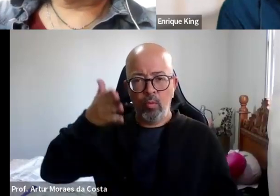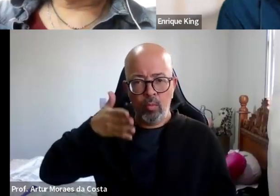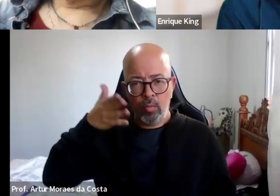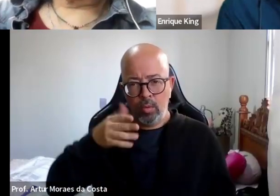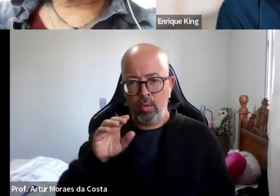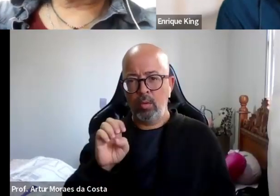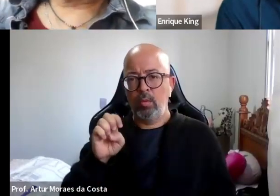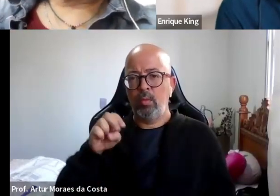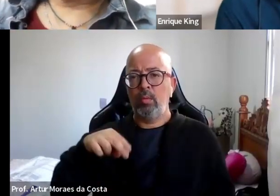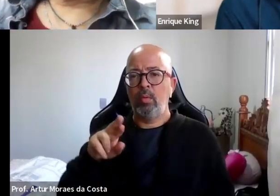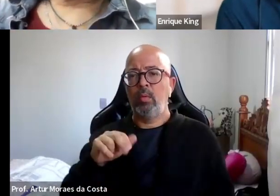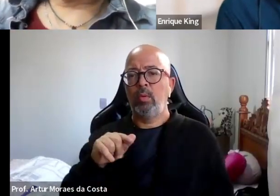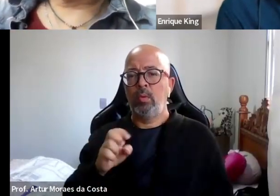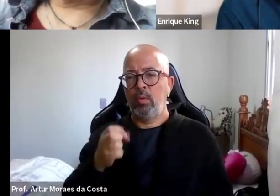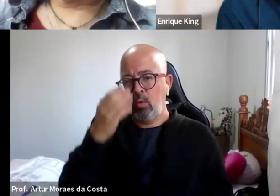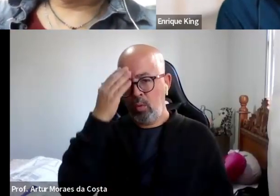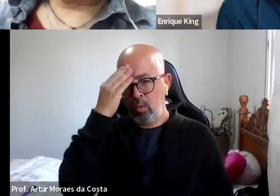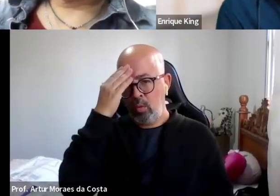comenzar muchas